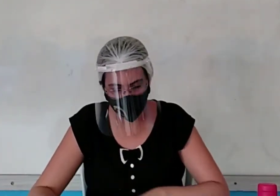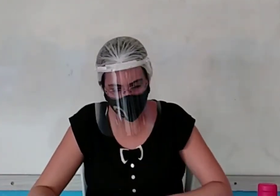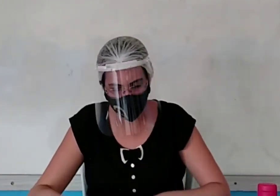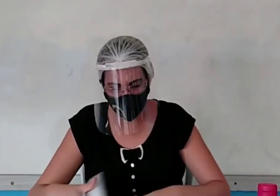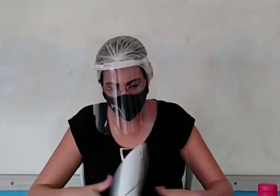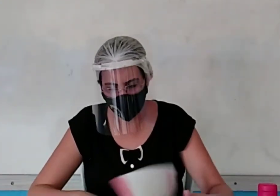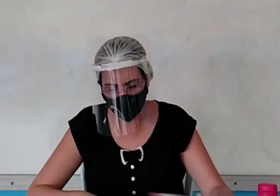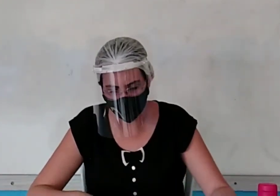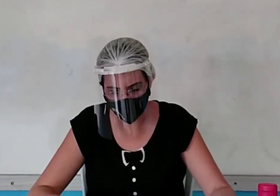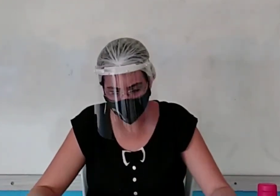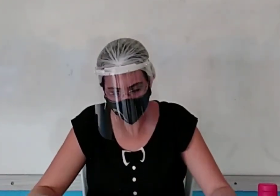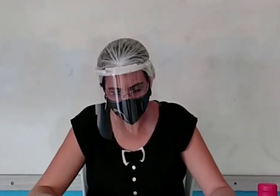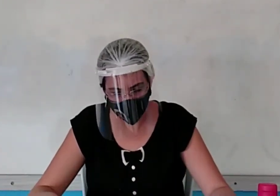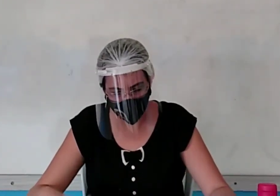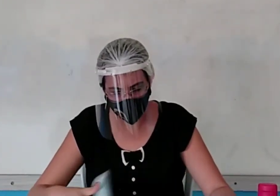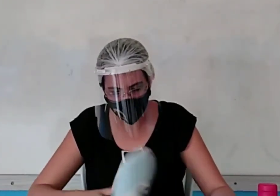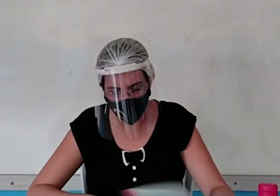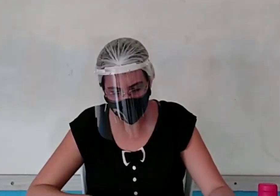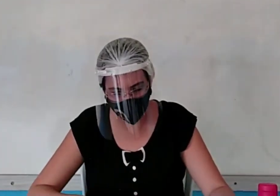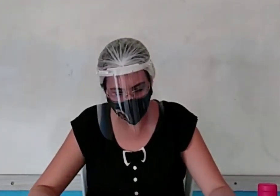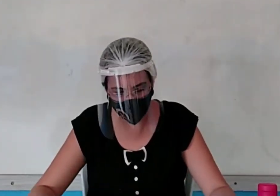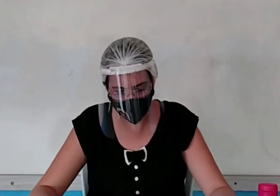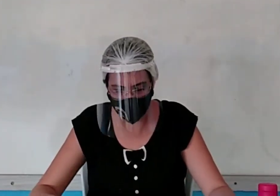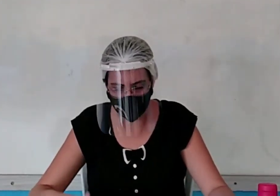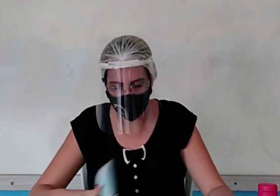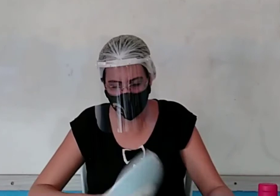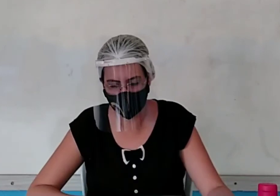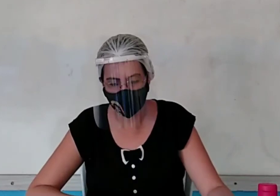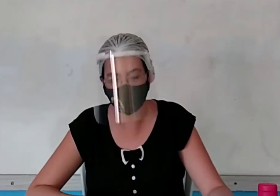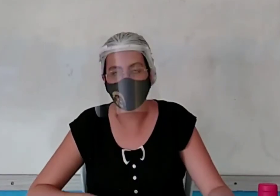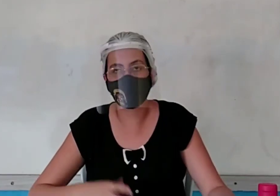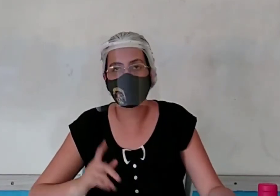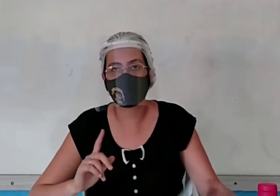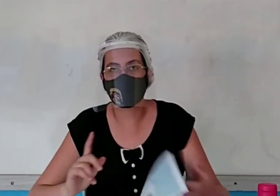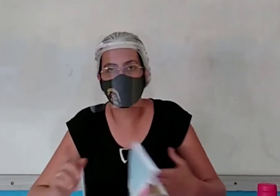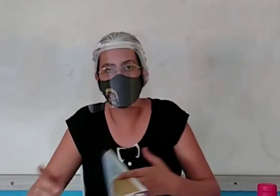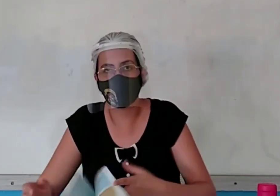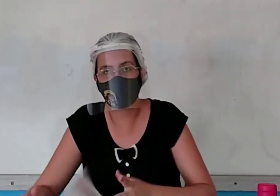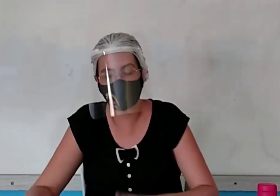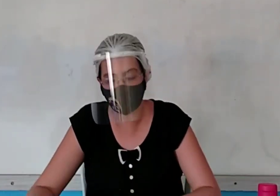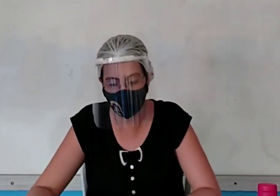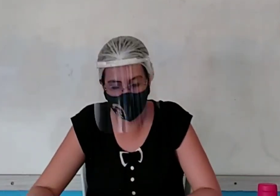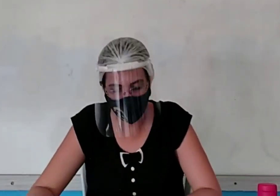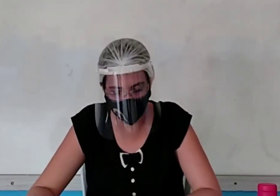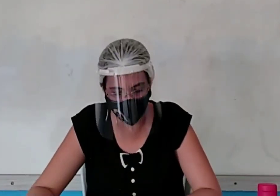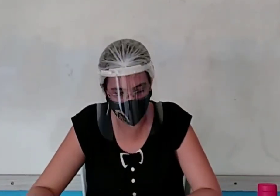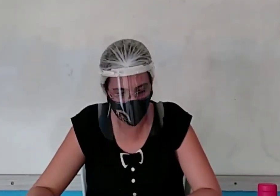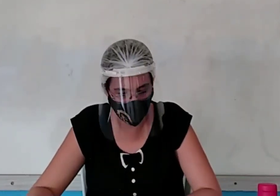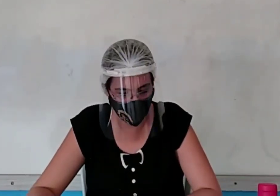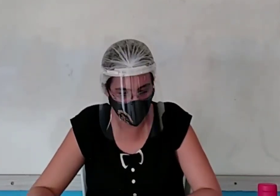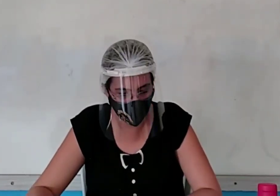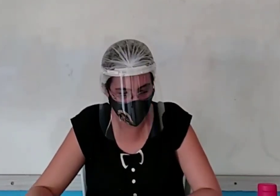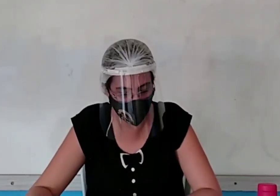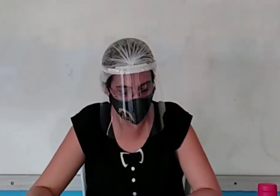Inclusive, gente, o assunto da nossa avaliação é aproveitar também para cantar em casa e já fazer essa avaliação.